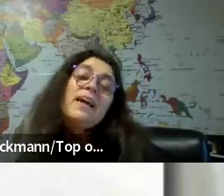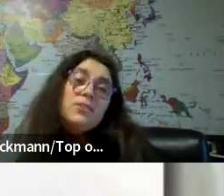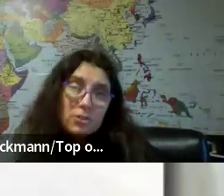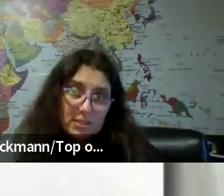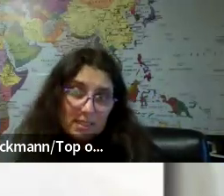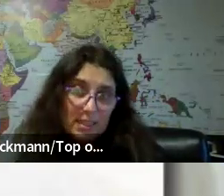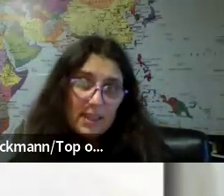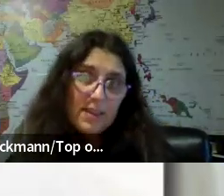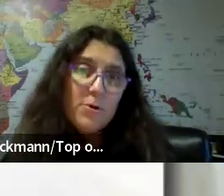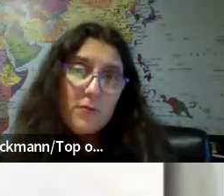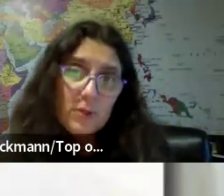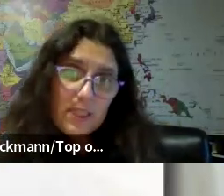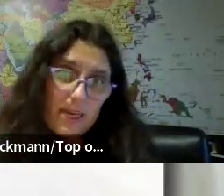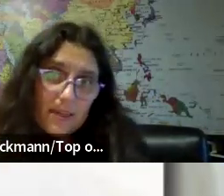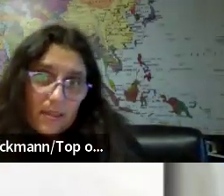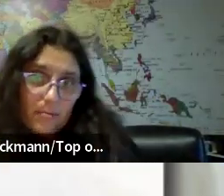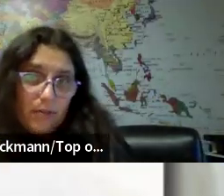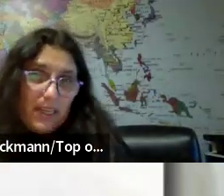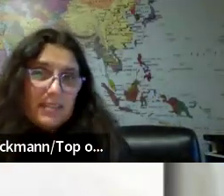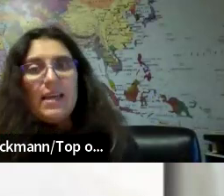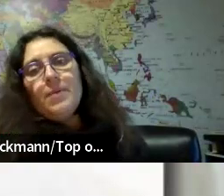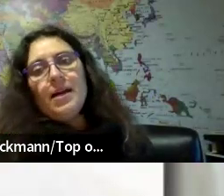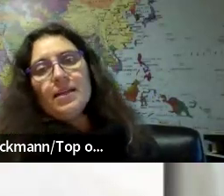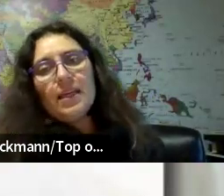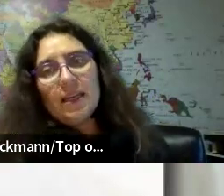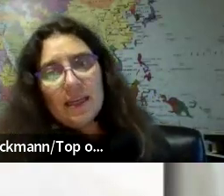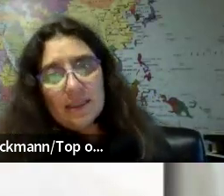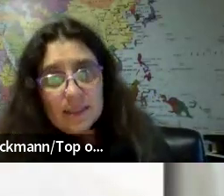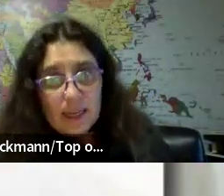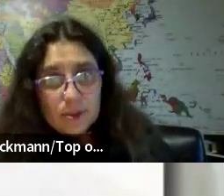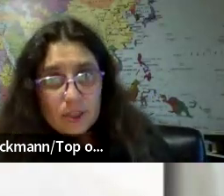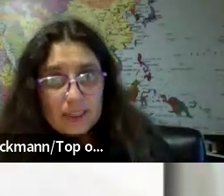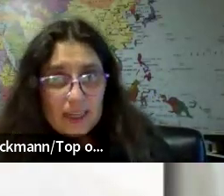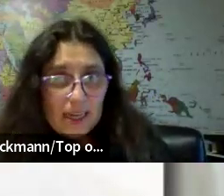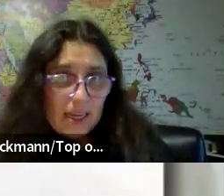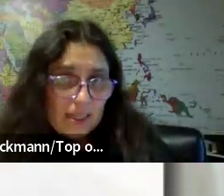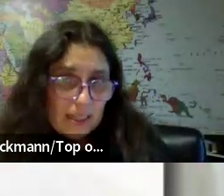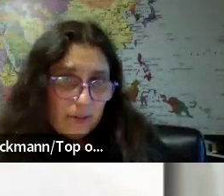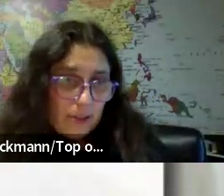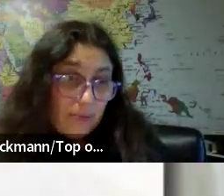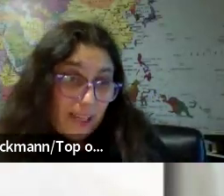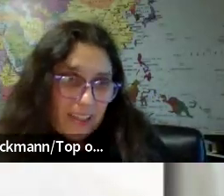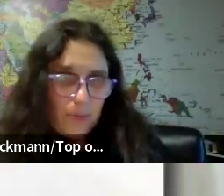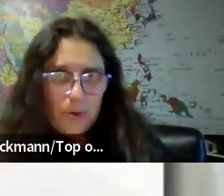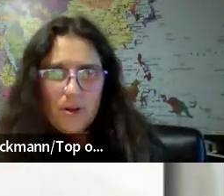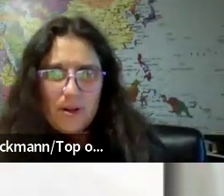70 de alto, 70 de profundidad. Pero fíjense además que si la persona está acá, el teléfono también está